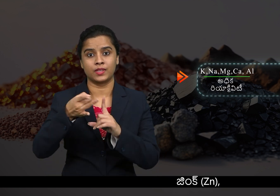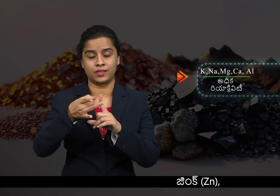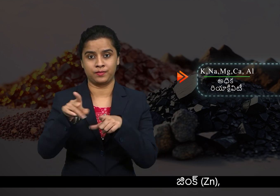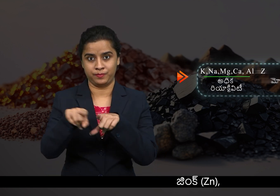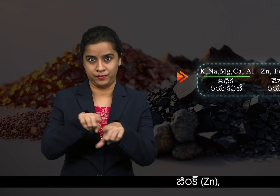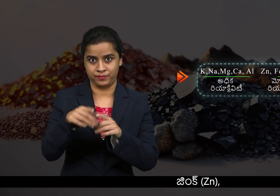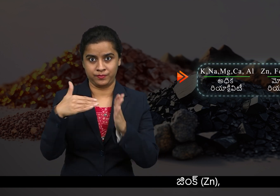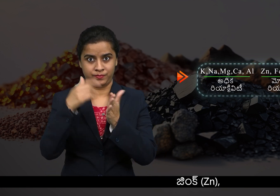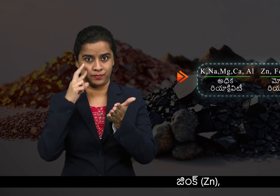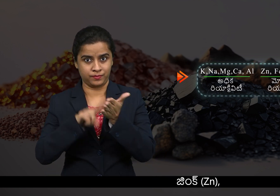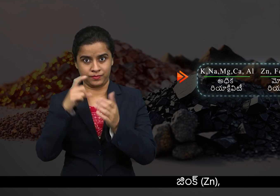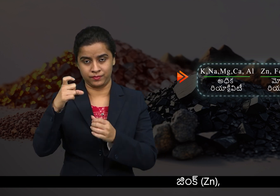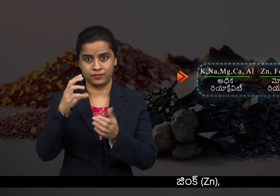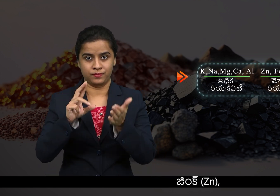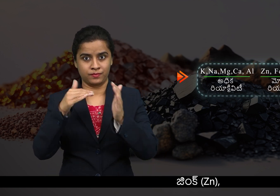జింక్ Zn,